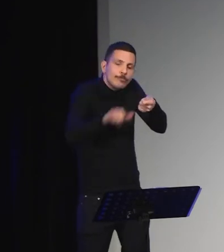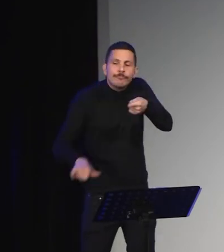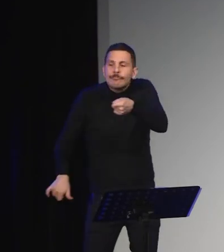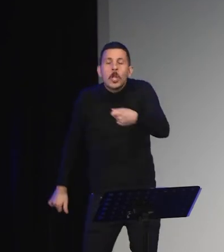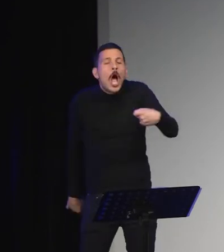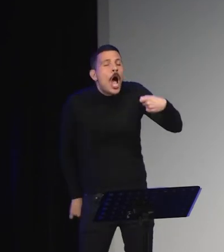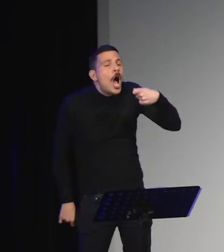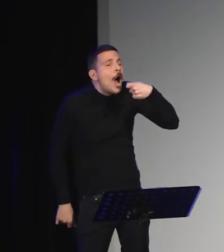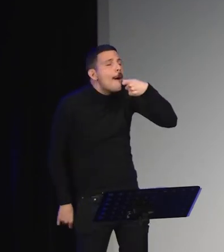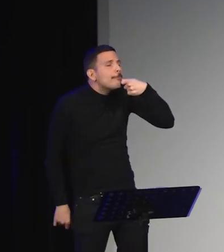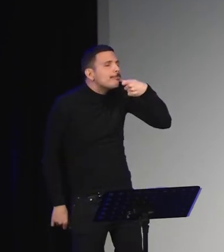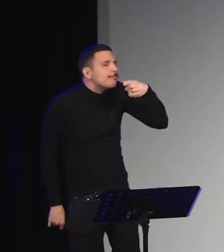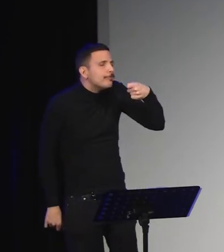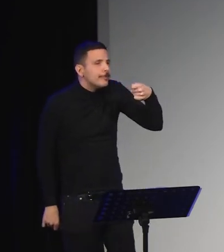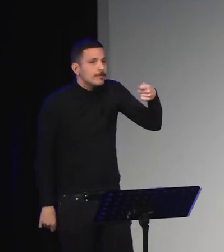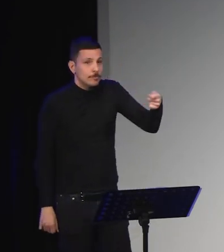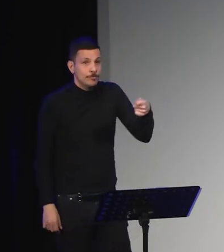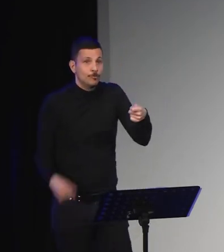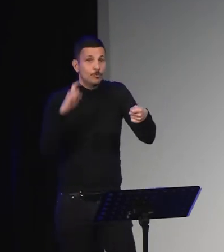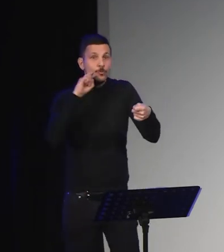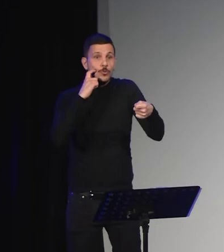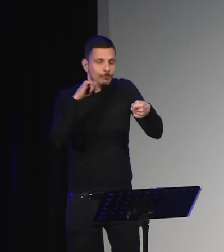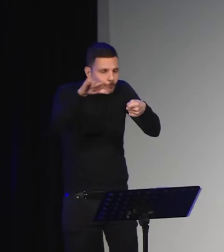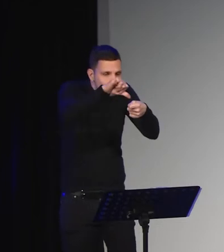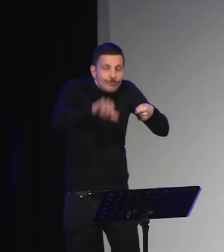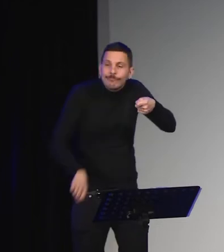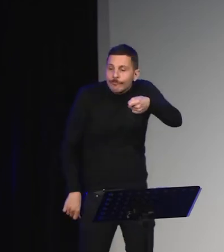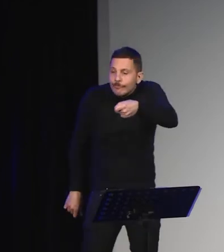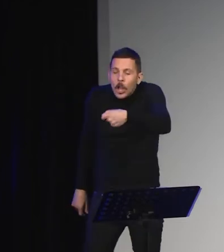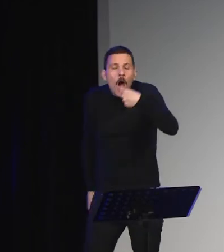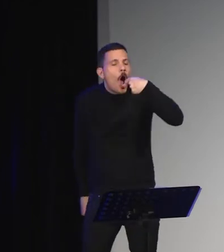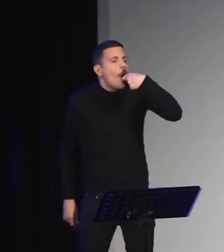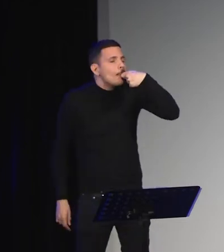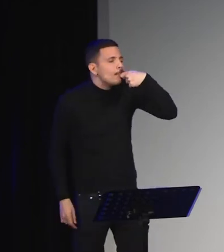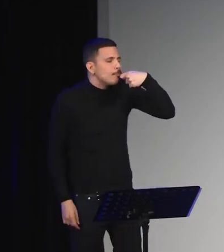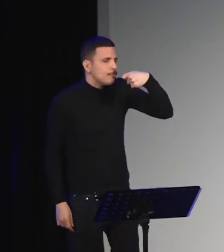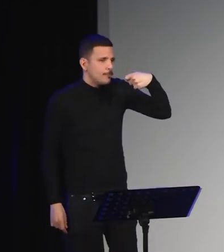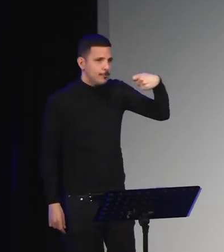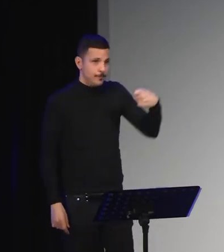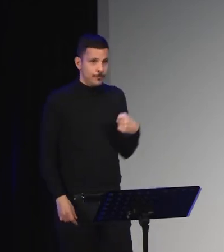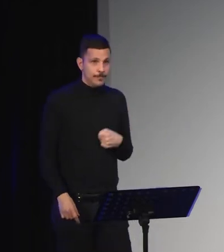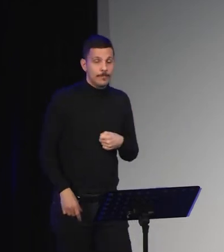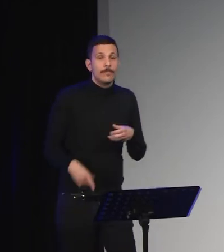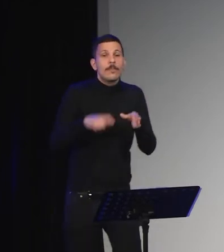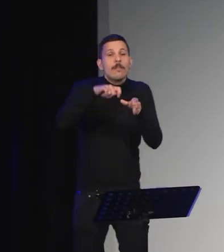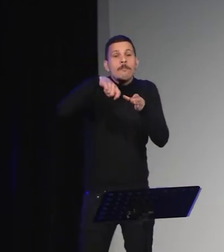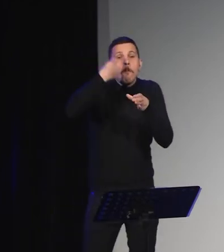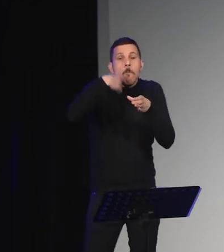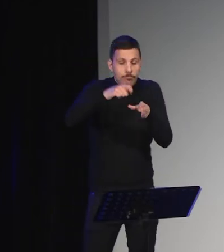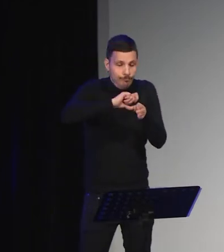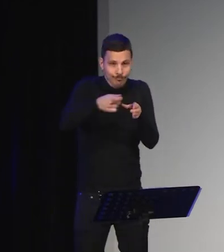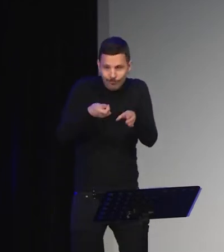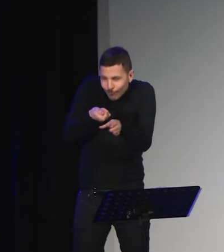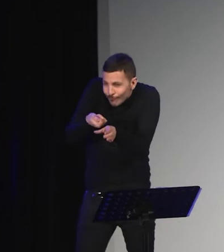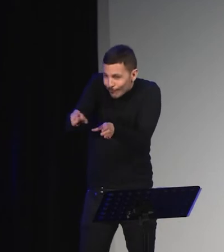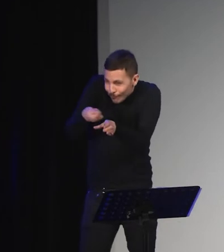sa figure. Les enfants, le père, il lui mettait des aliments dans la bouche. De la pomme, des brocolis, de la tomate, du lait et